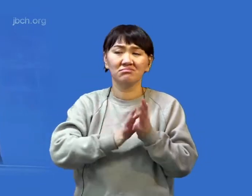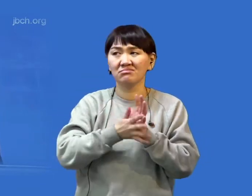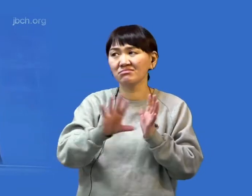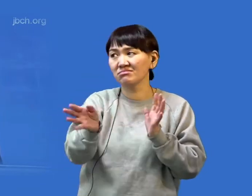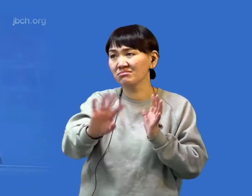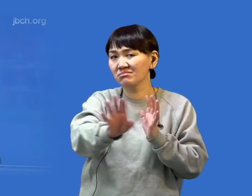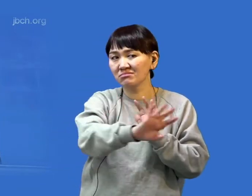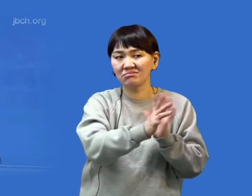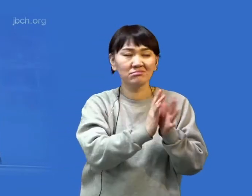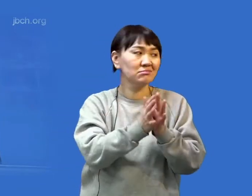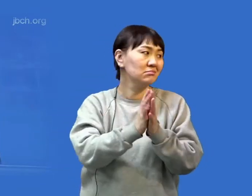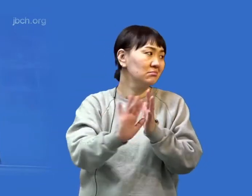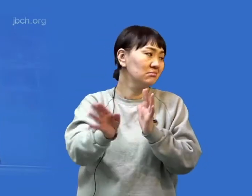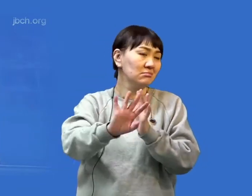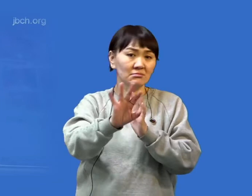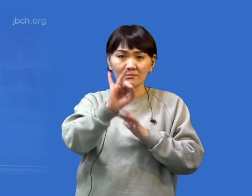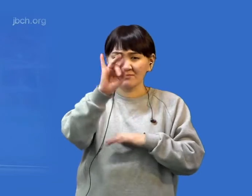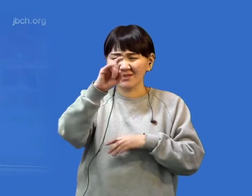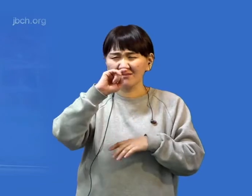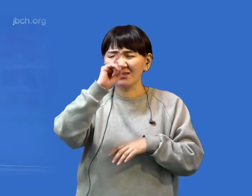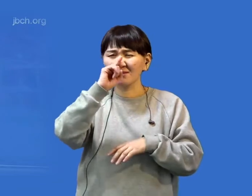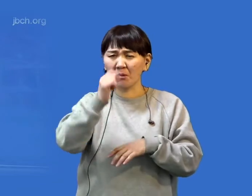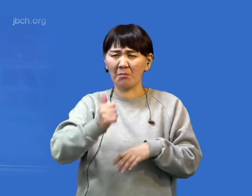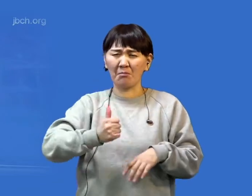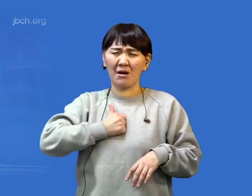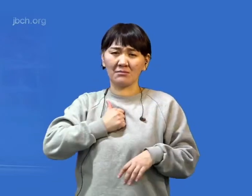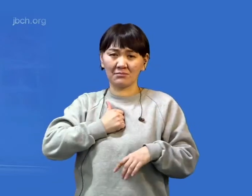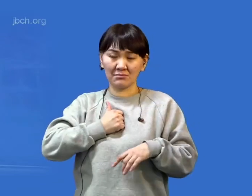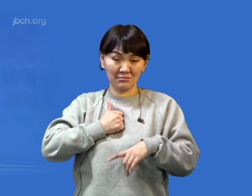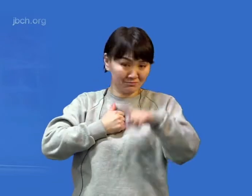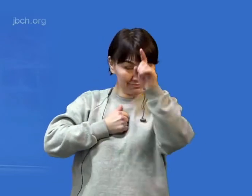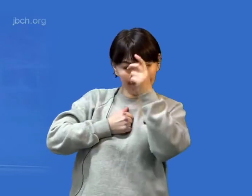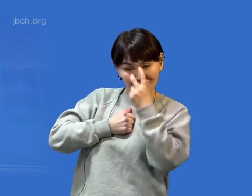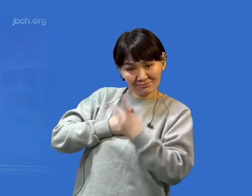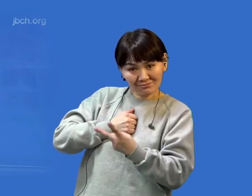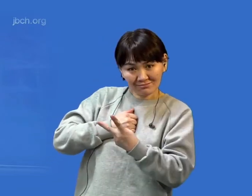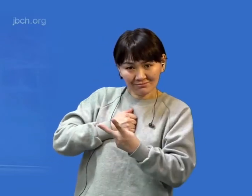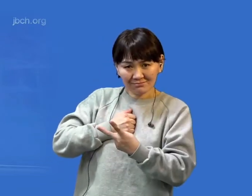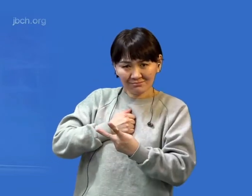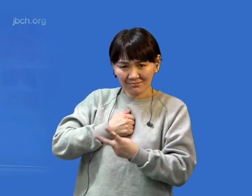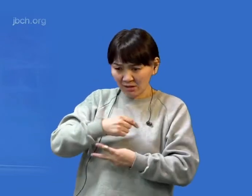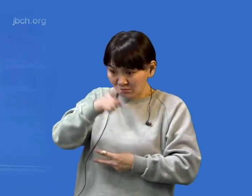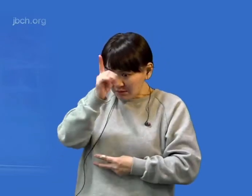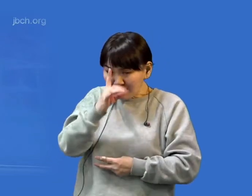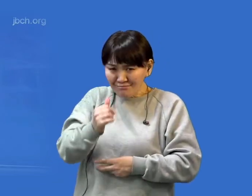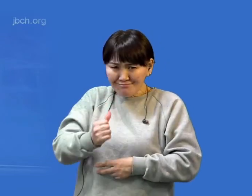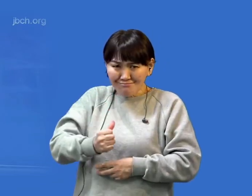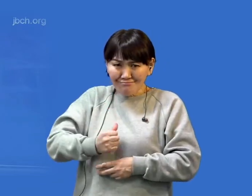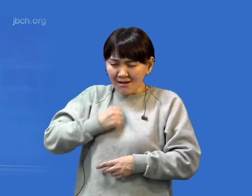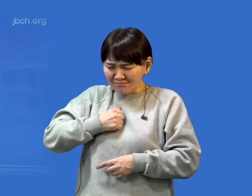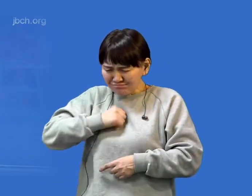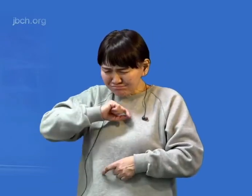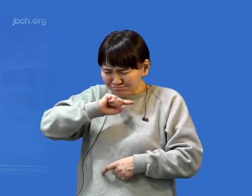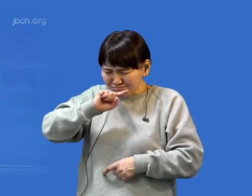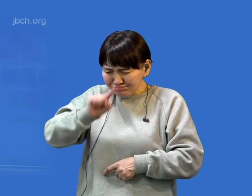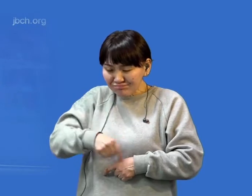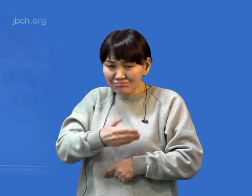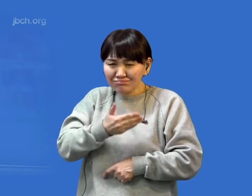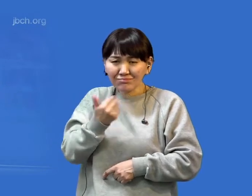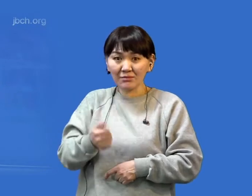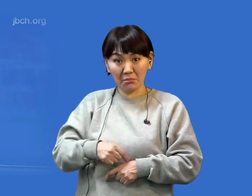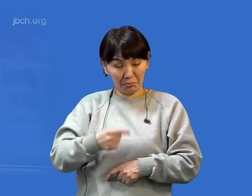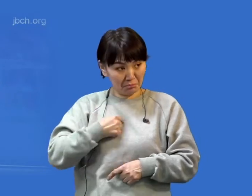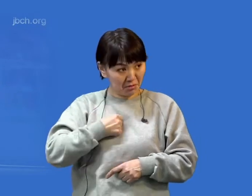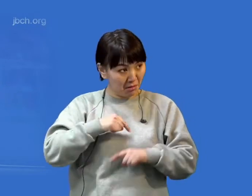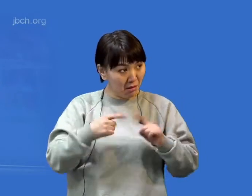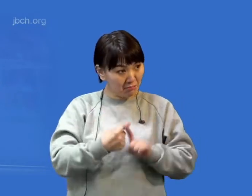Их цантай гэж байна. Энэ их цан бардам цан бол бурхан. Бурханы хүлийн зөвшөөрдөг. Би яхалаа гимтэй, би яхалаа сүрэх ёстой